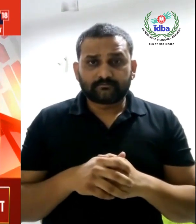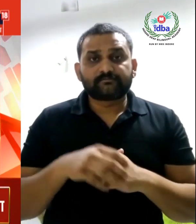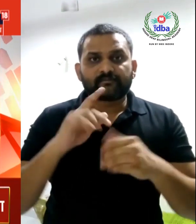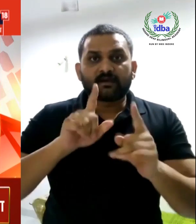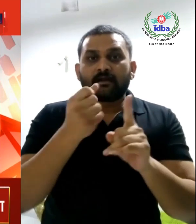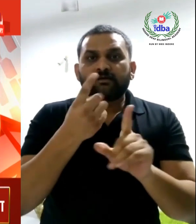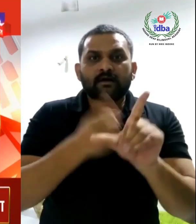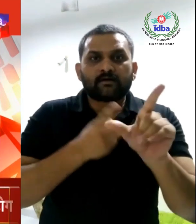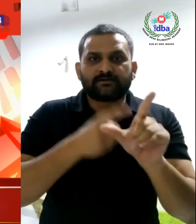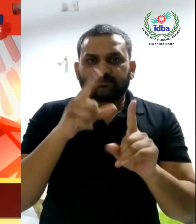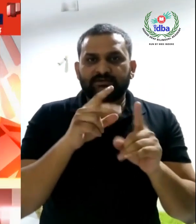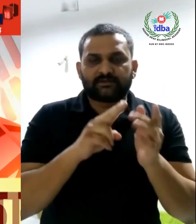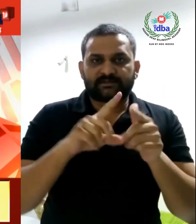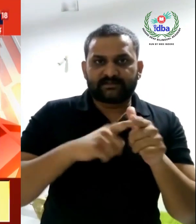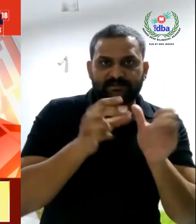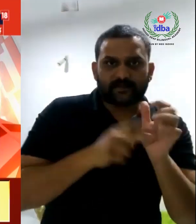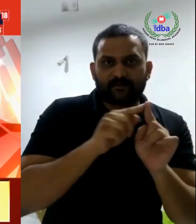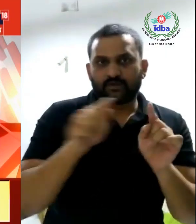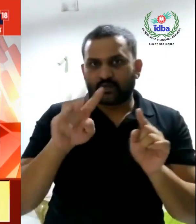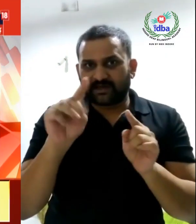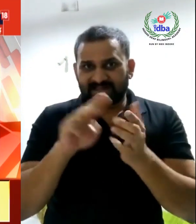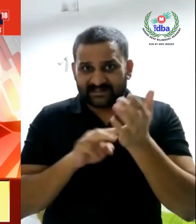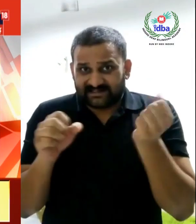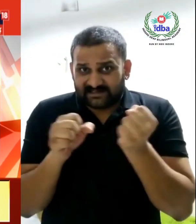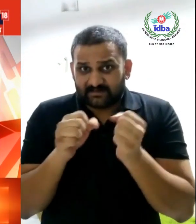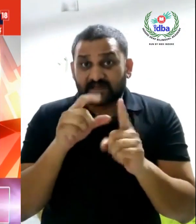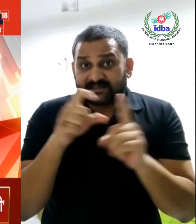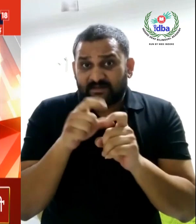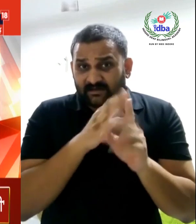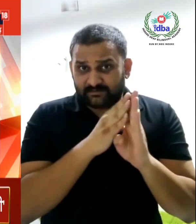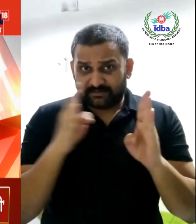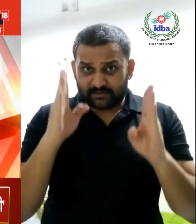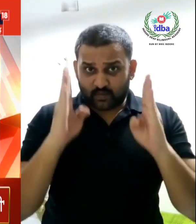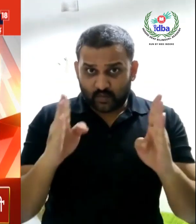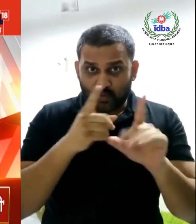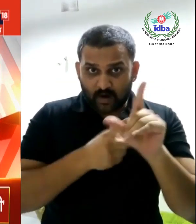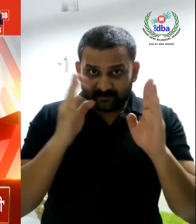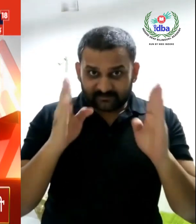कैलेंडर वर्ष के स्थान पर अब संपूर्ण ठेका अवधि के लिए